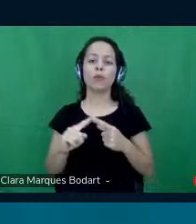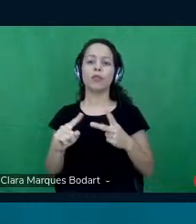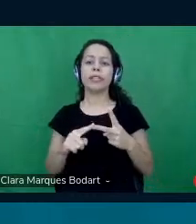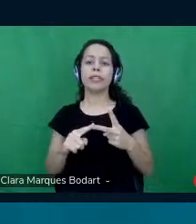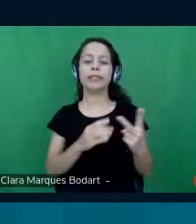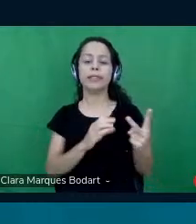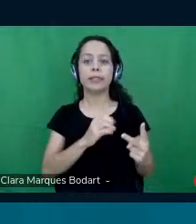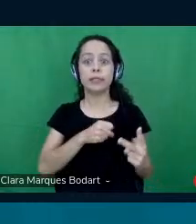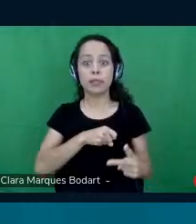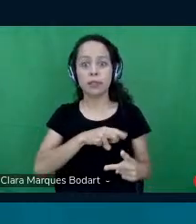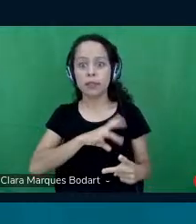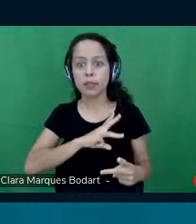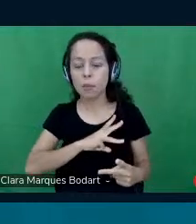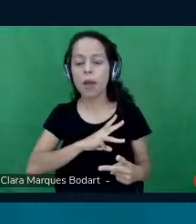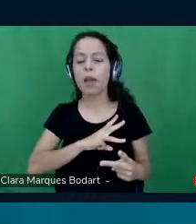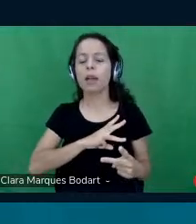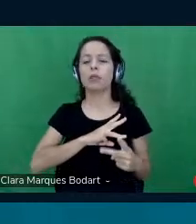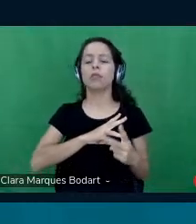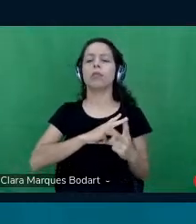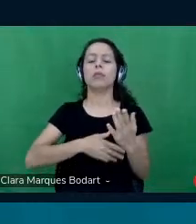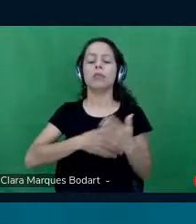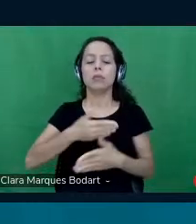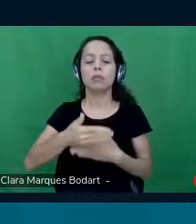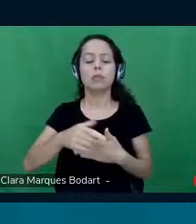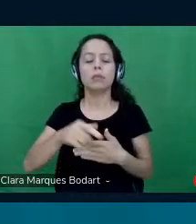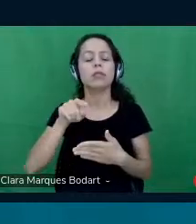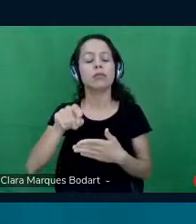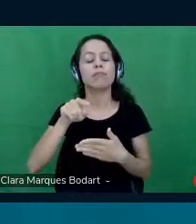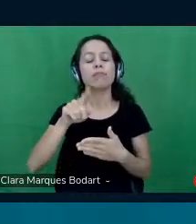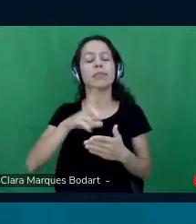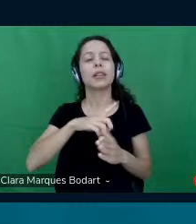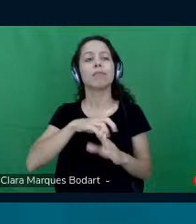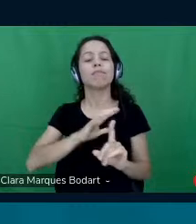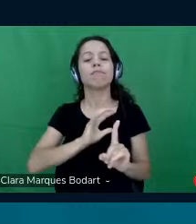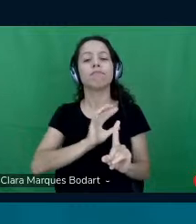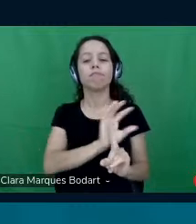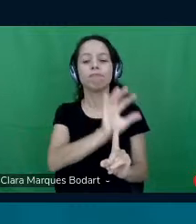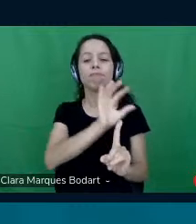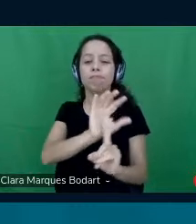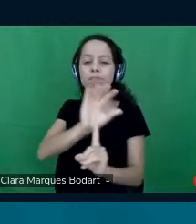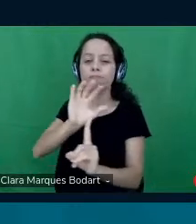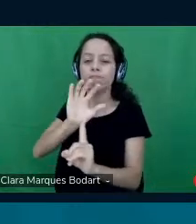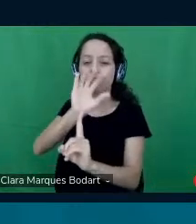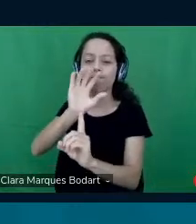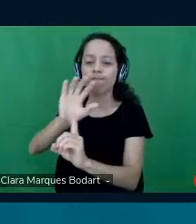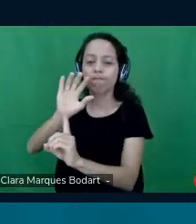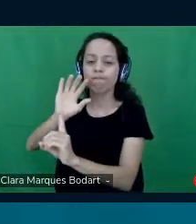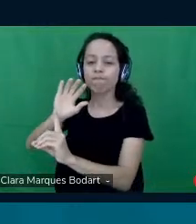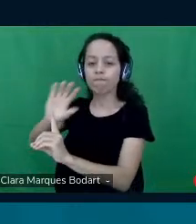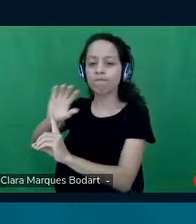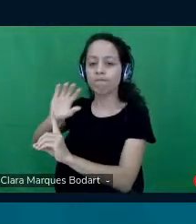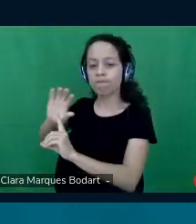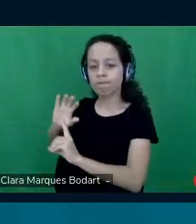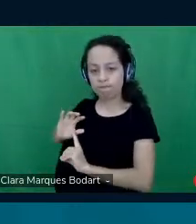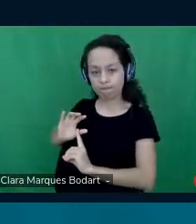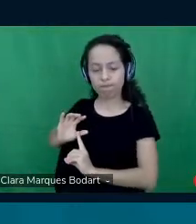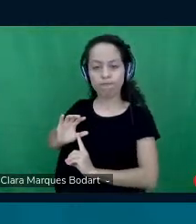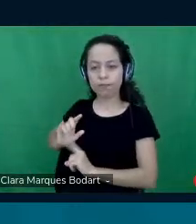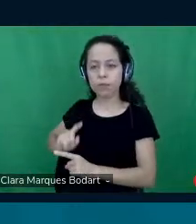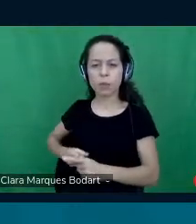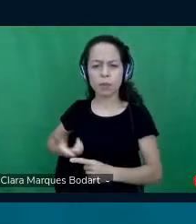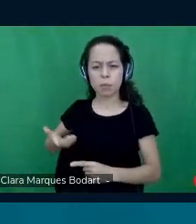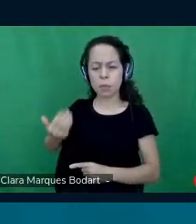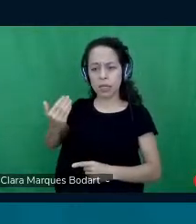profissional, acabavam impactando também, né, como havia um acesso mais